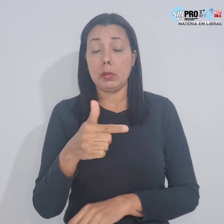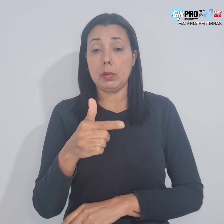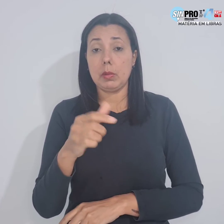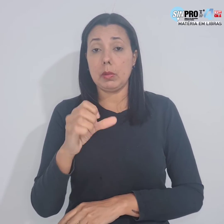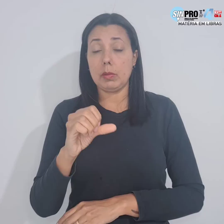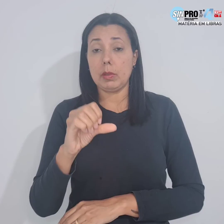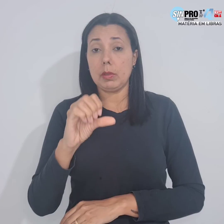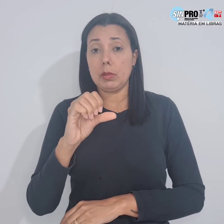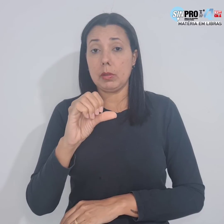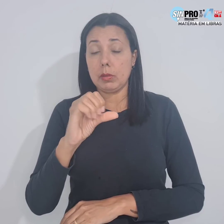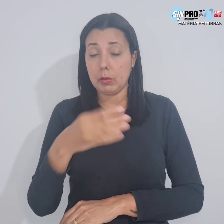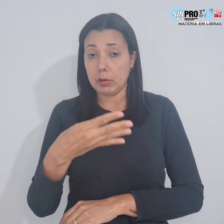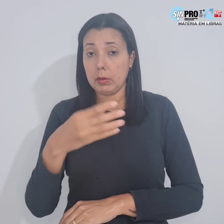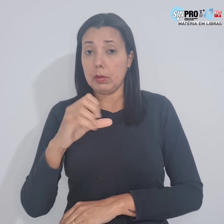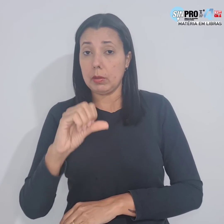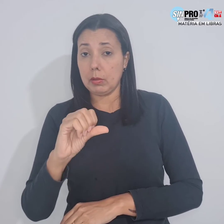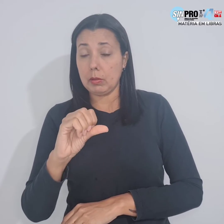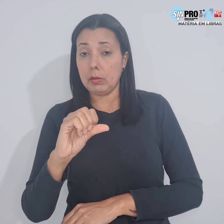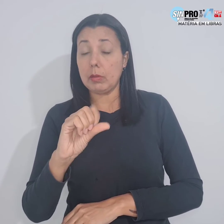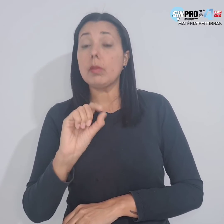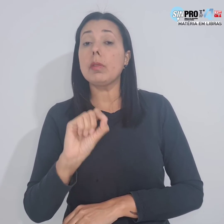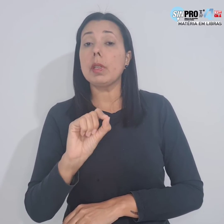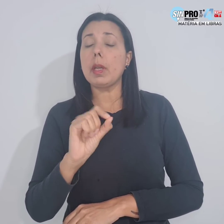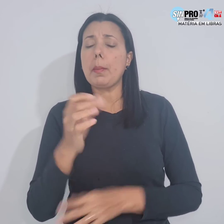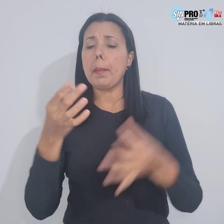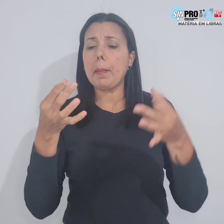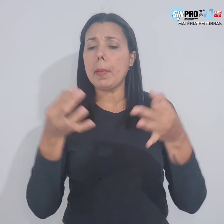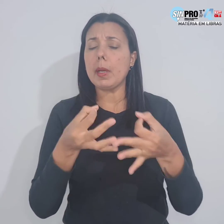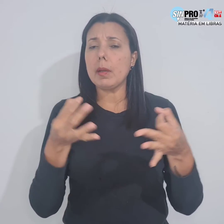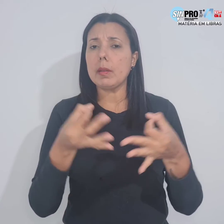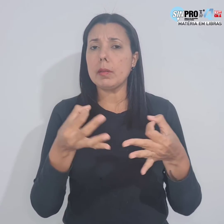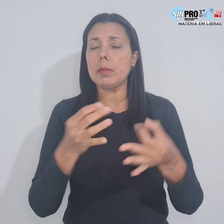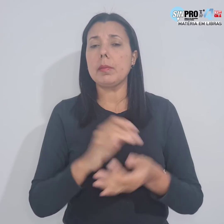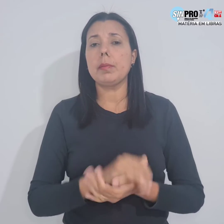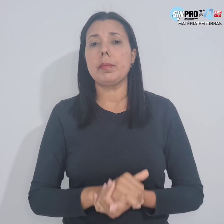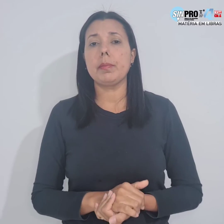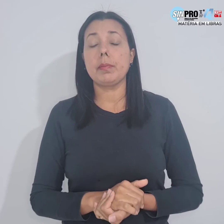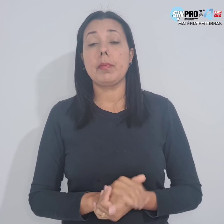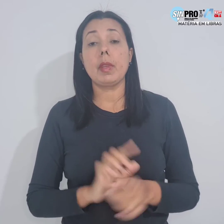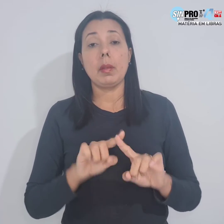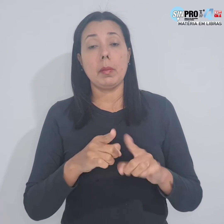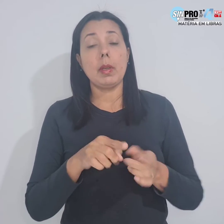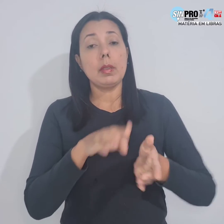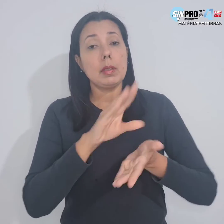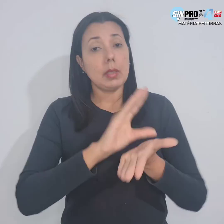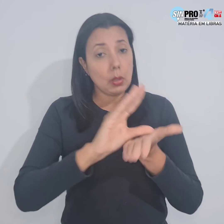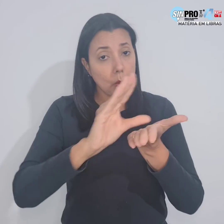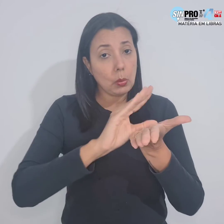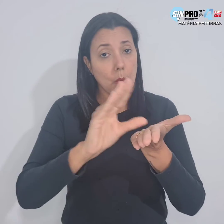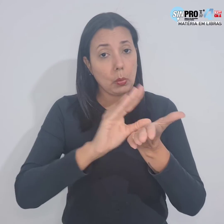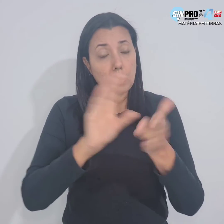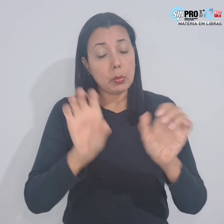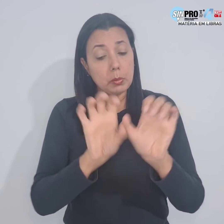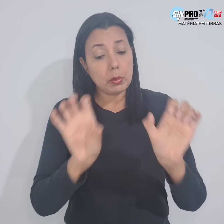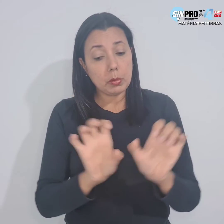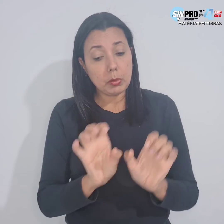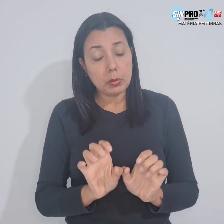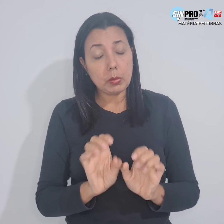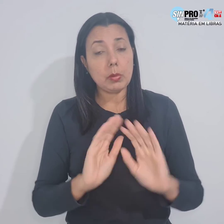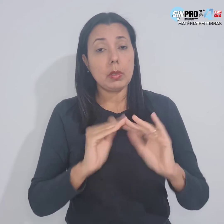.949, com Aperfeiçoamentos, mais recursos para infraestrutura no